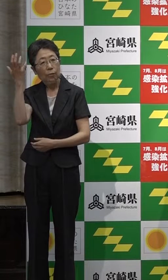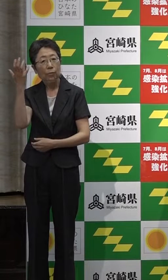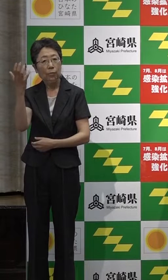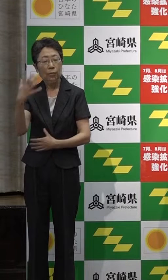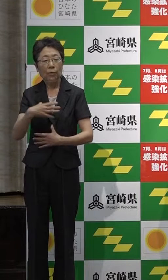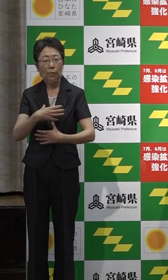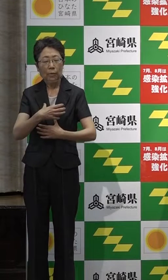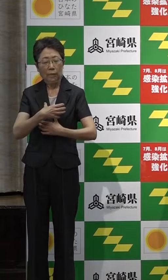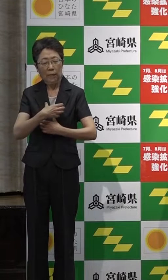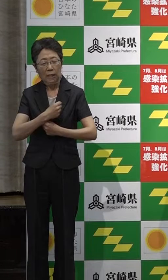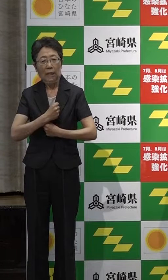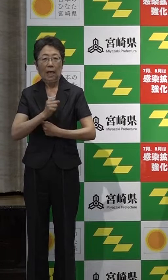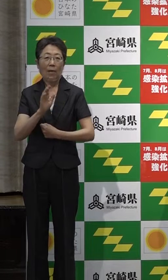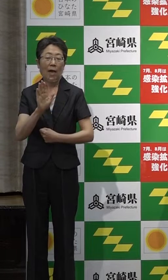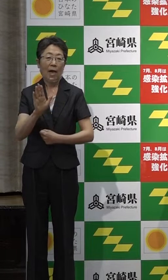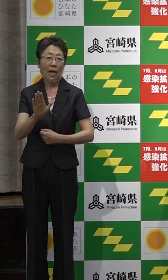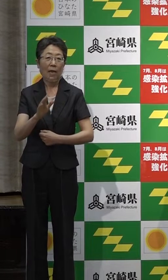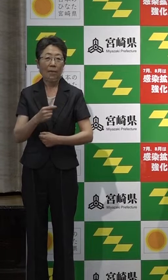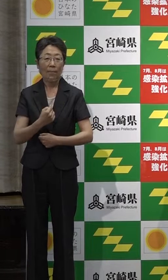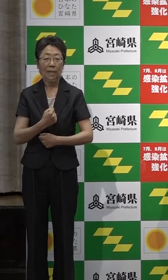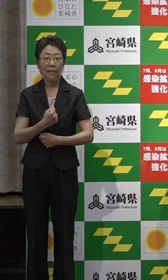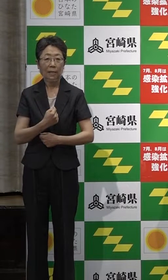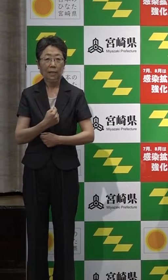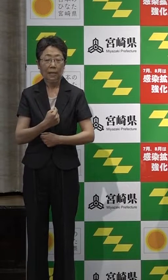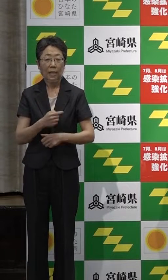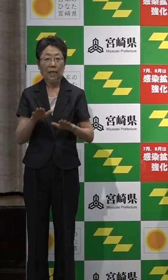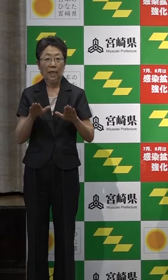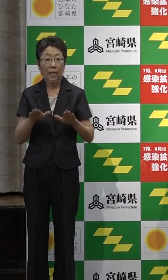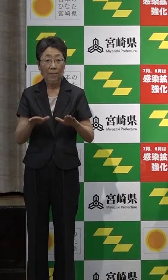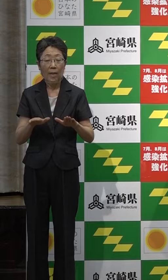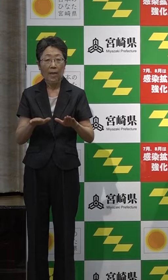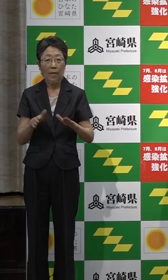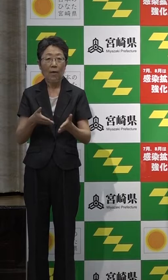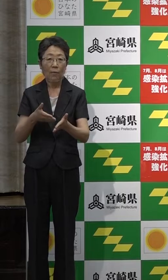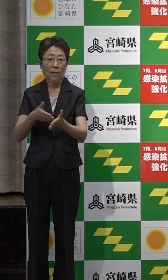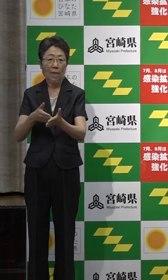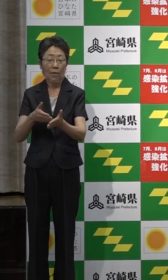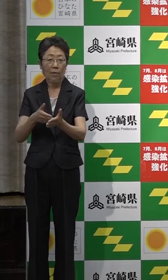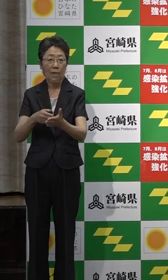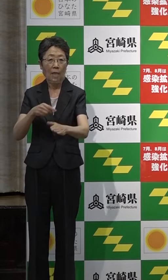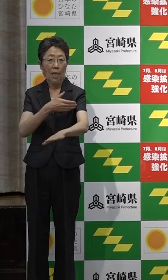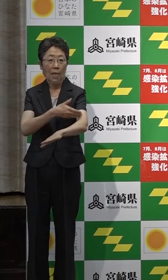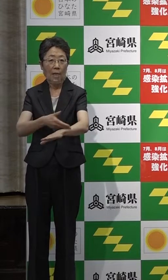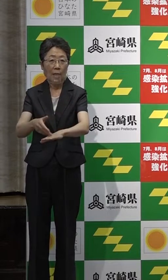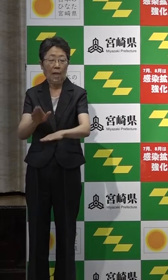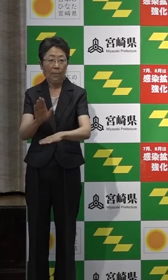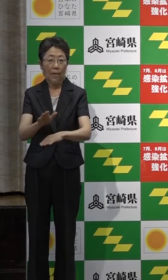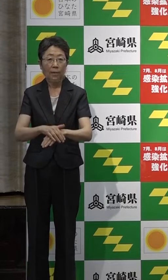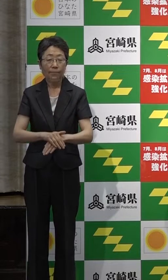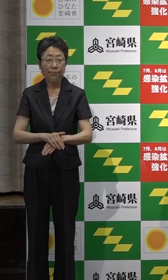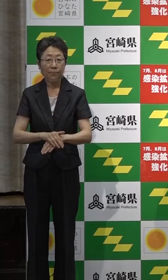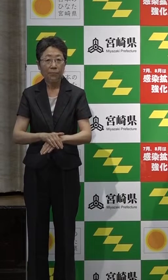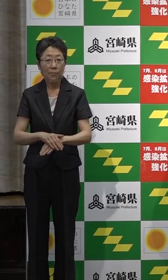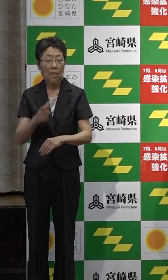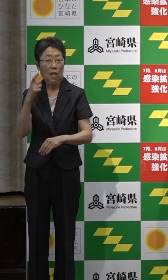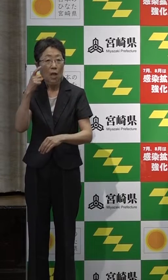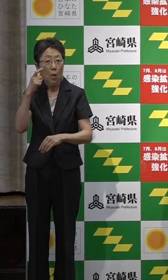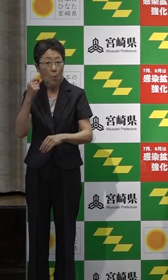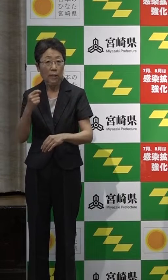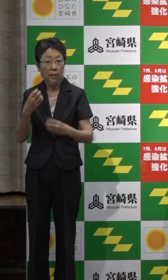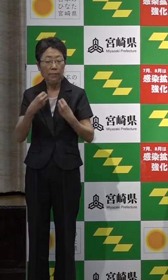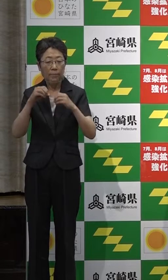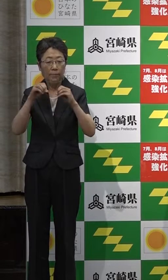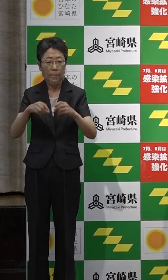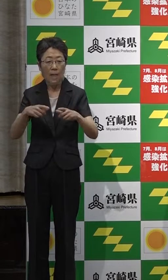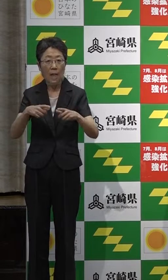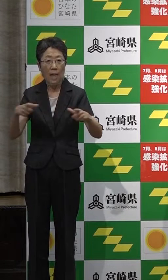危機感を持っているということを現時点でお伝えをしております。今後の感染が拡大をすればという注